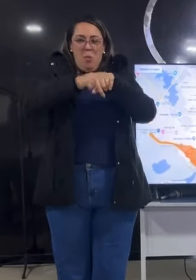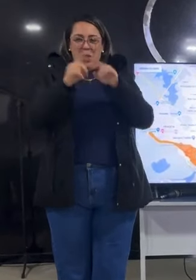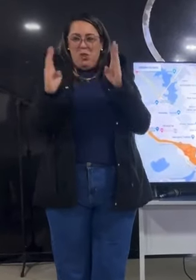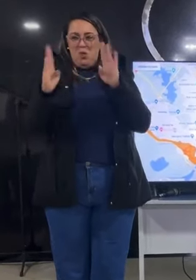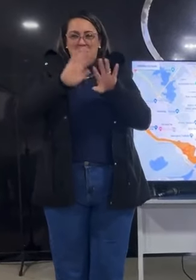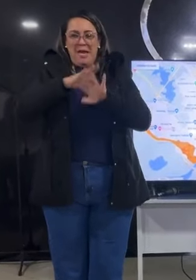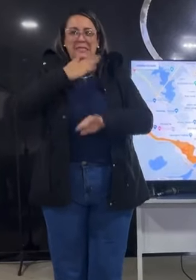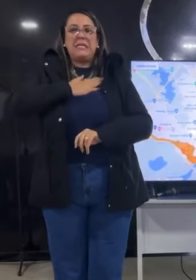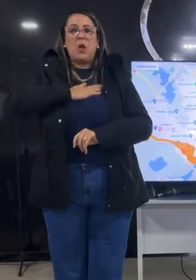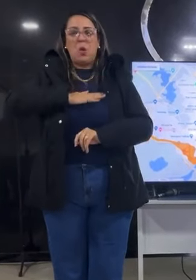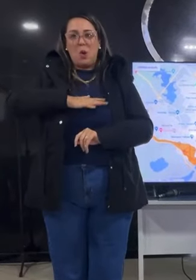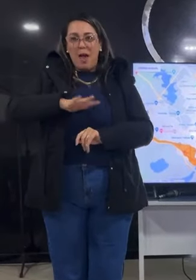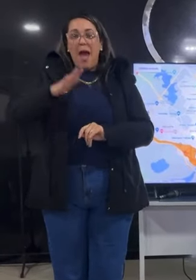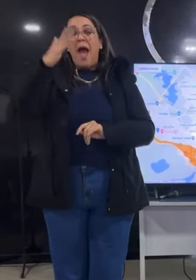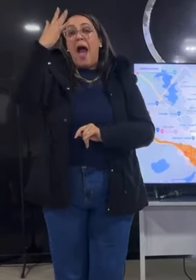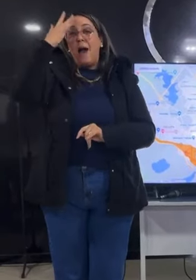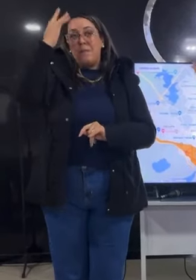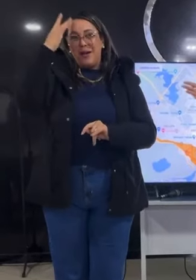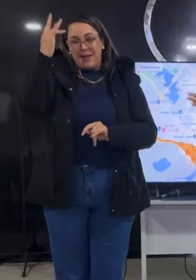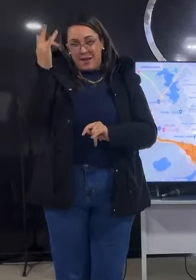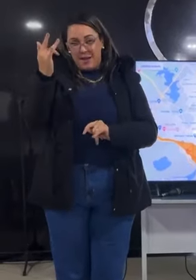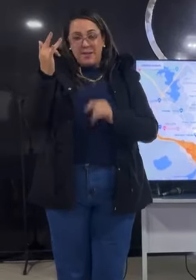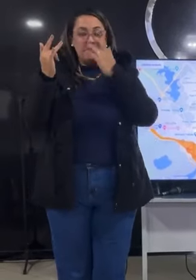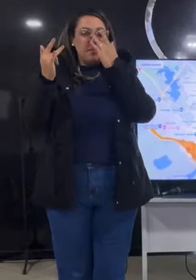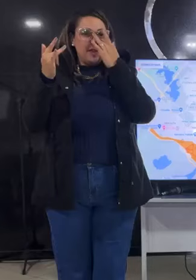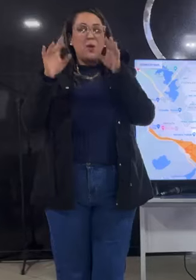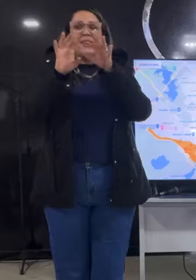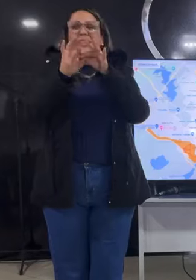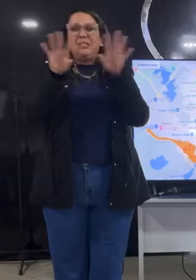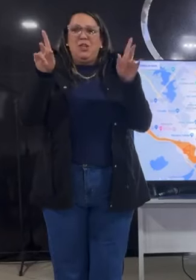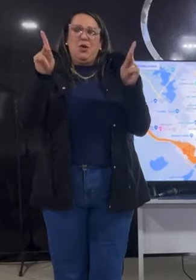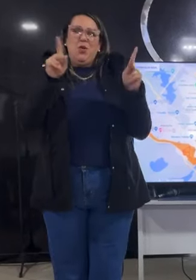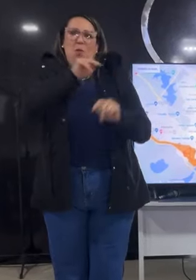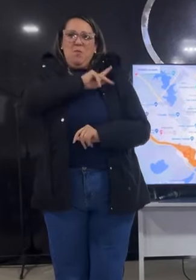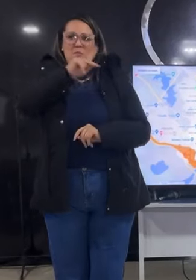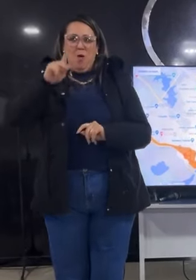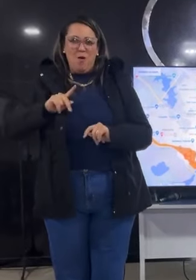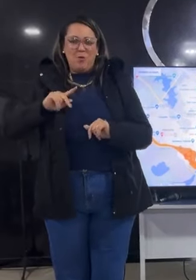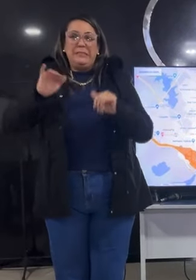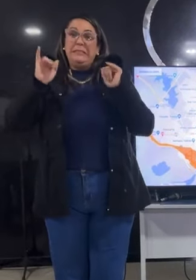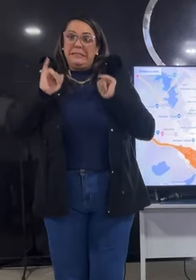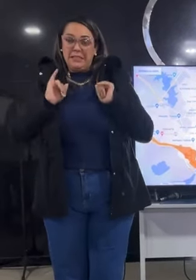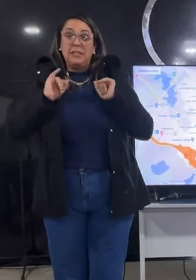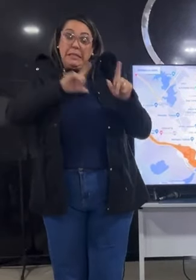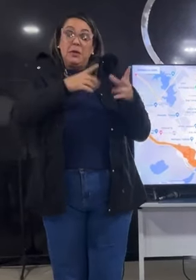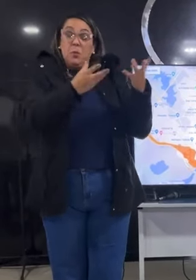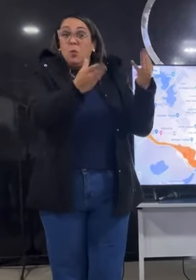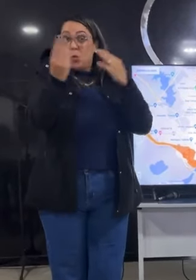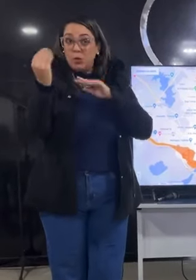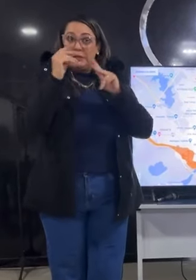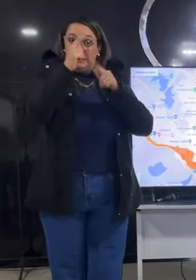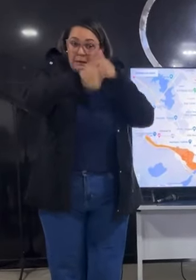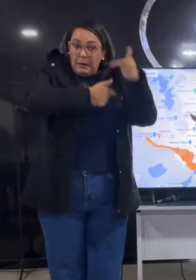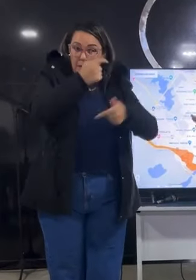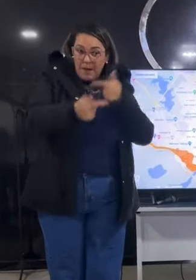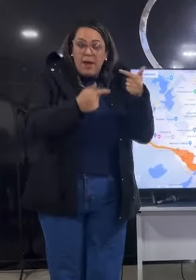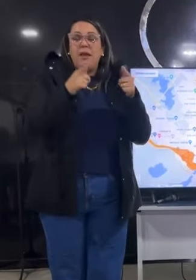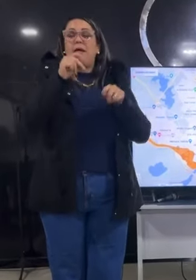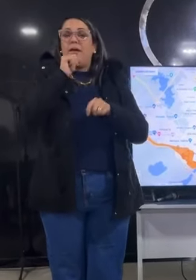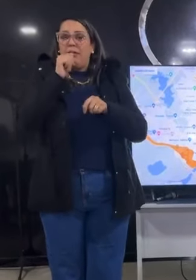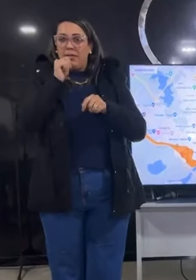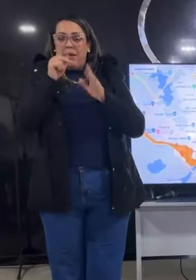calma eu dei um pouquinho de descanso para essa esse povo todo aqui muita gente vai seguir trabalhando nas Forças de segurança vão seguir